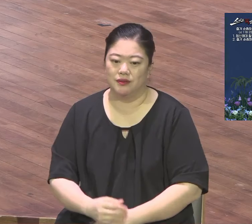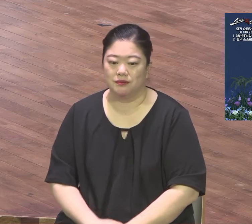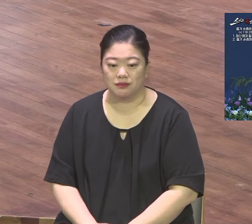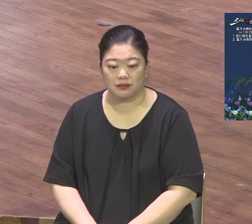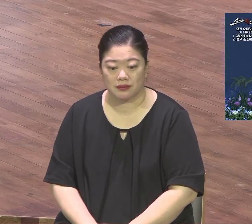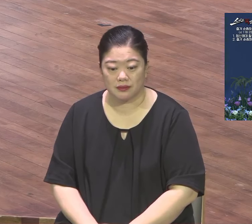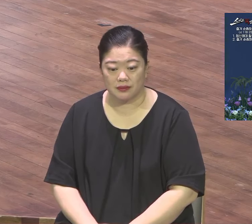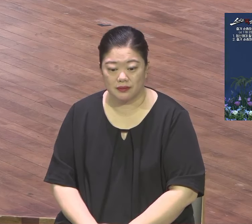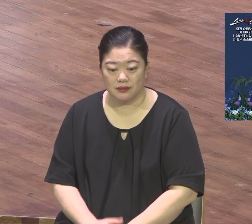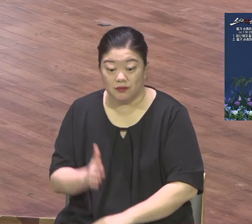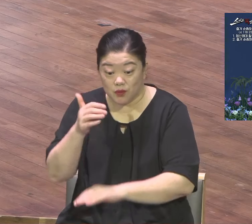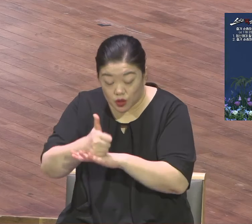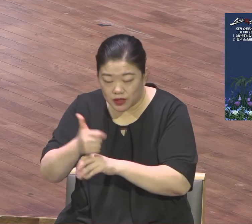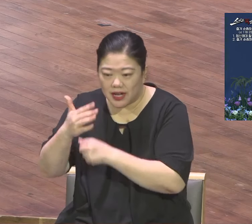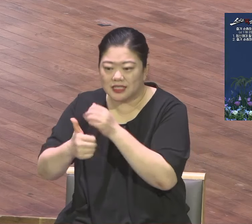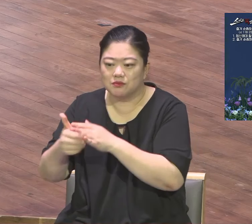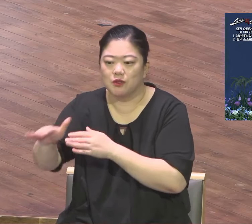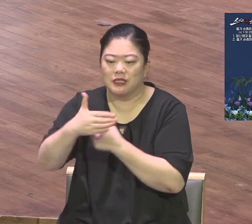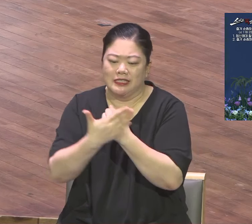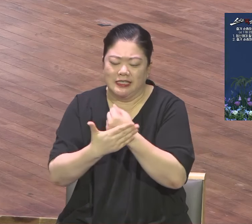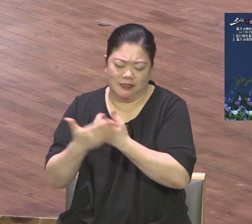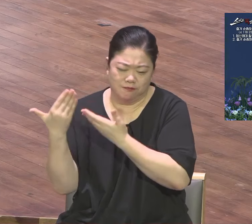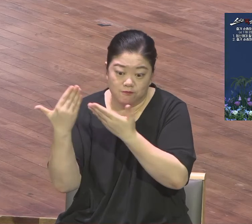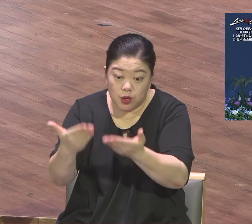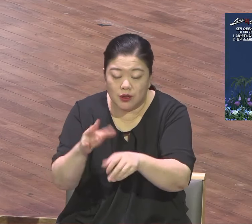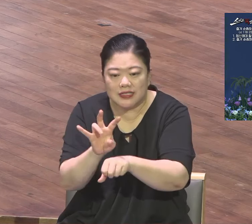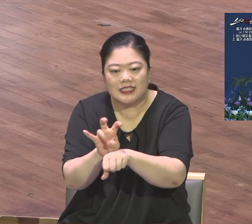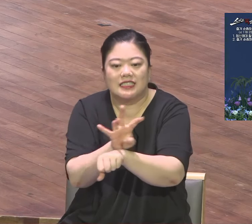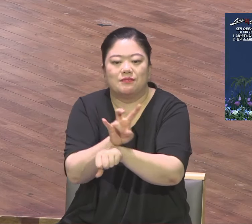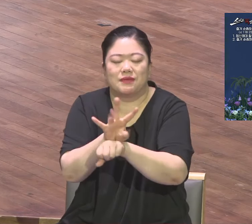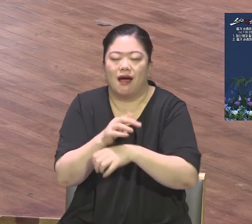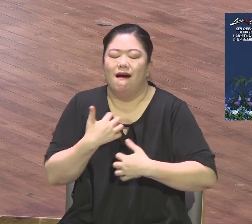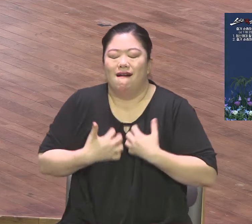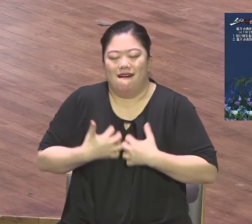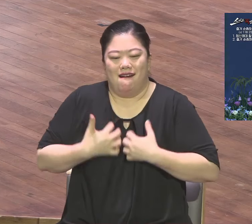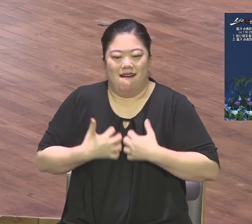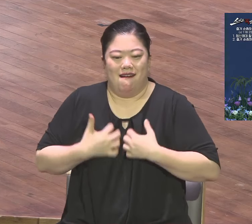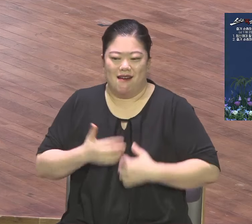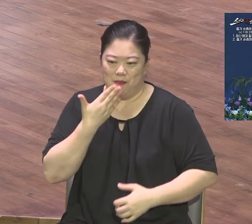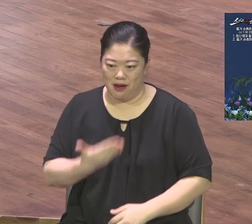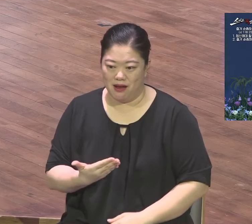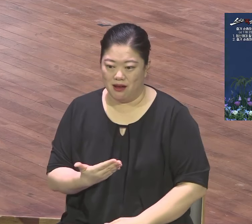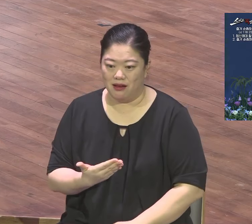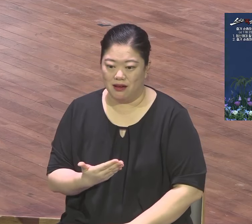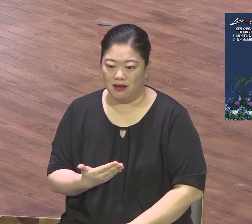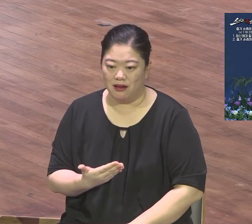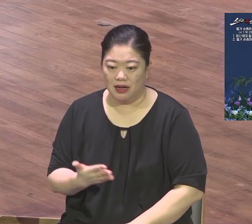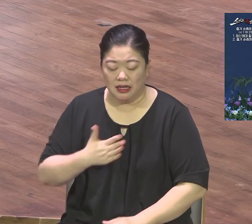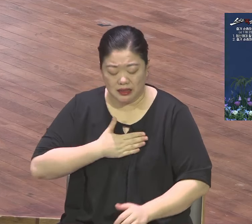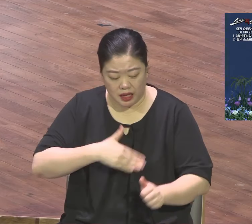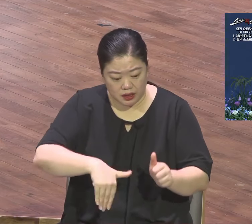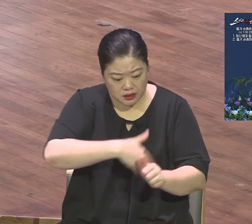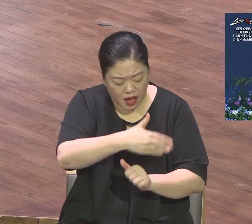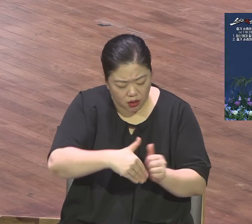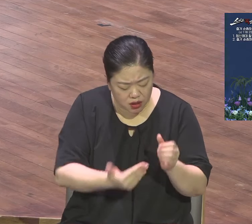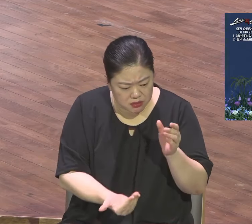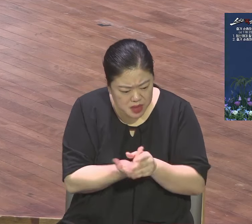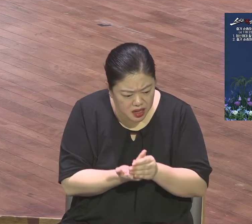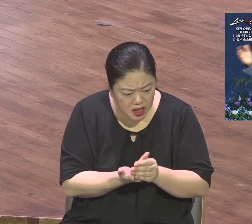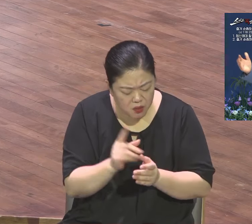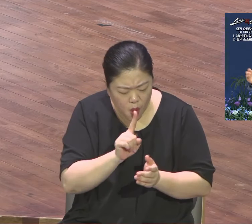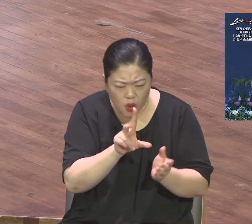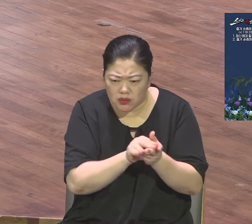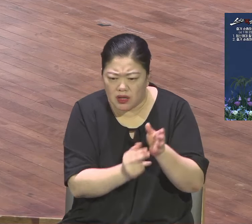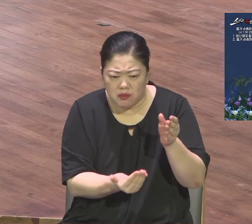주신 놀라운 은혜를 24 체험하고 나의 상황, 나의 환경, 나의 능력 초월해서